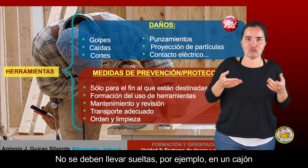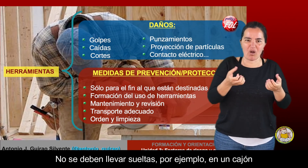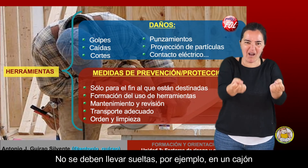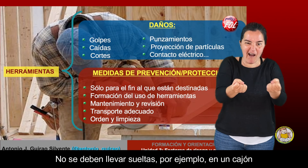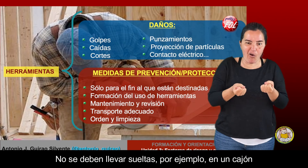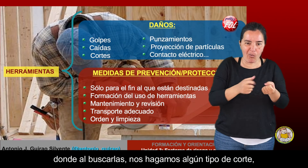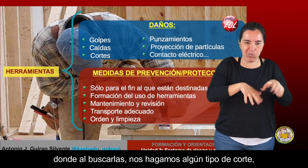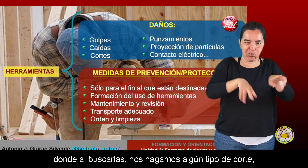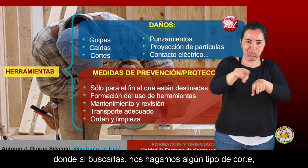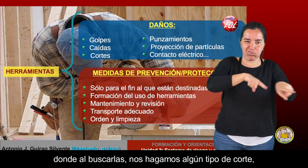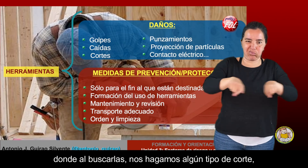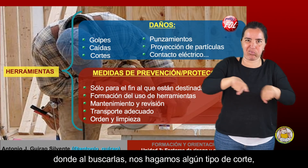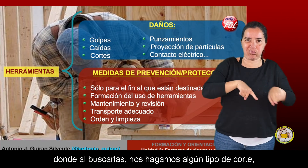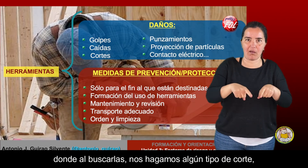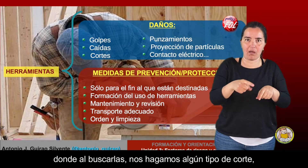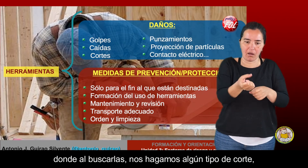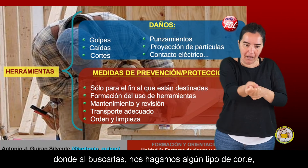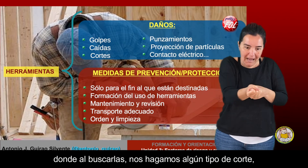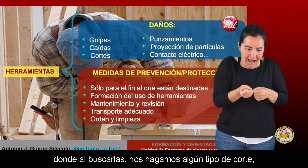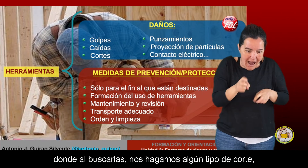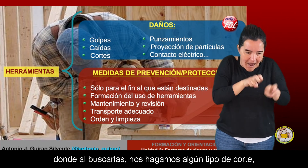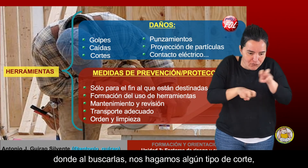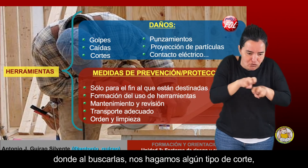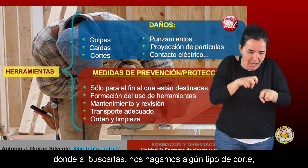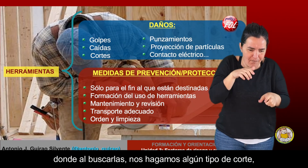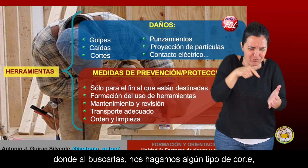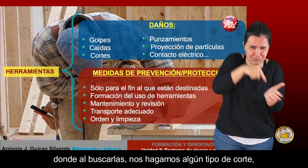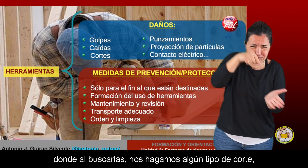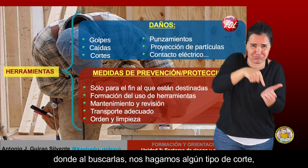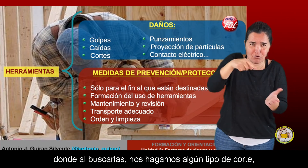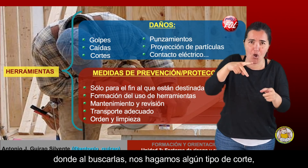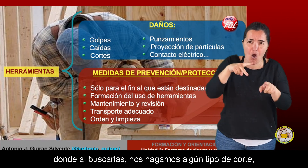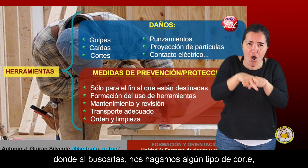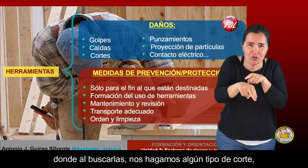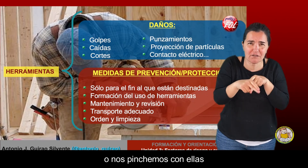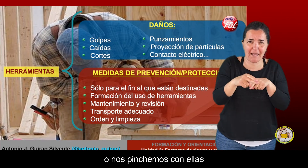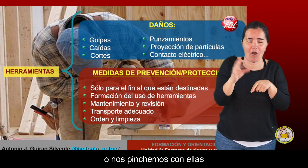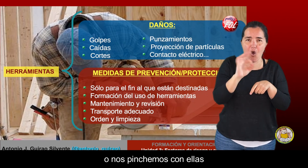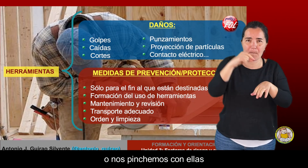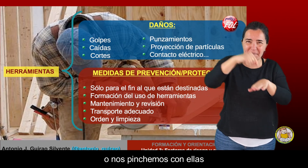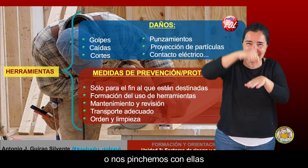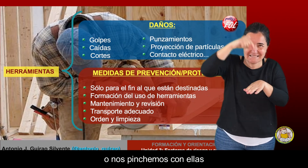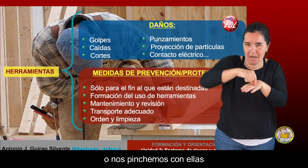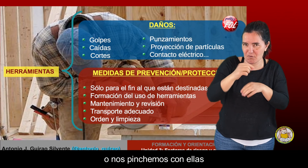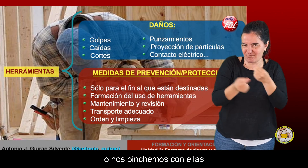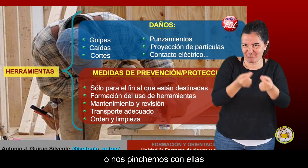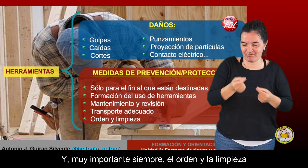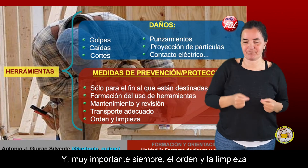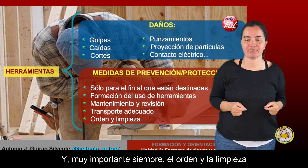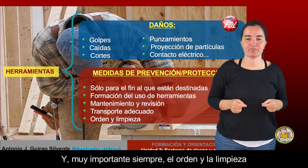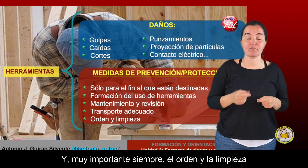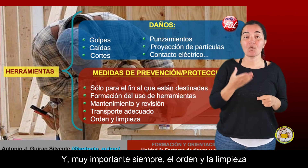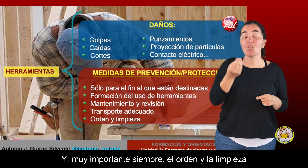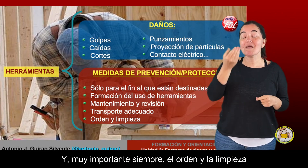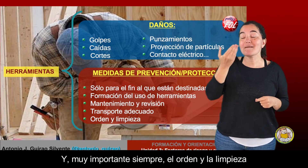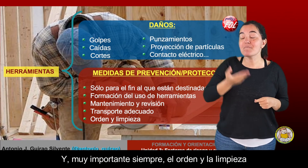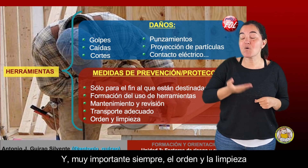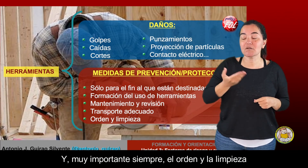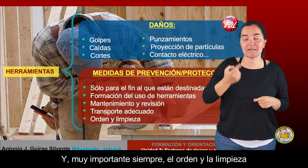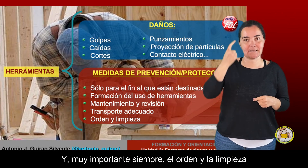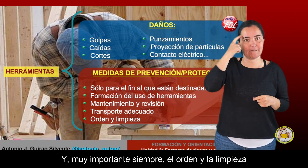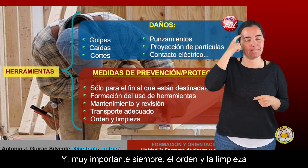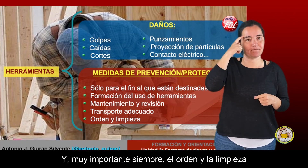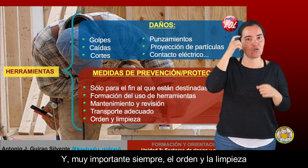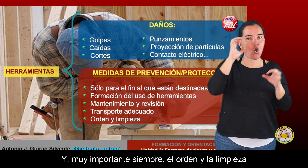ejemplo, en un cajón donde al buscarlas nos hagamos algún tipo de corte o nos pinchemos con ellas. Y, muy